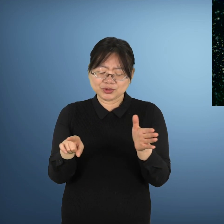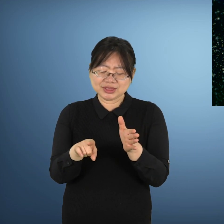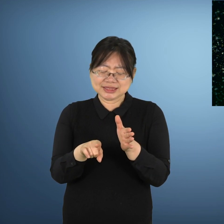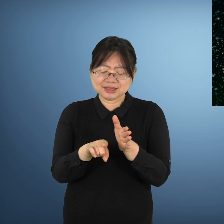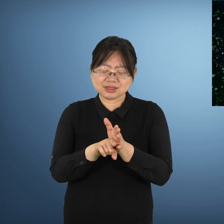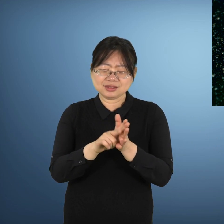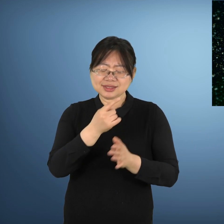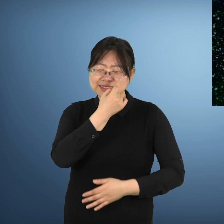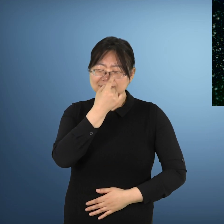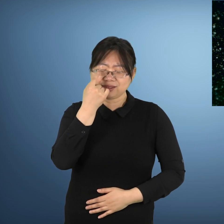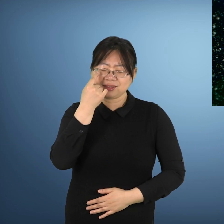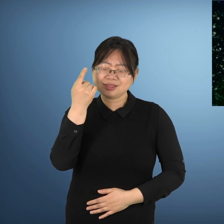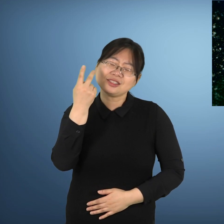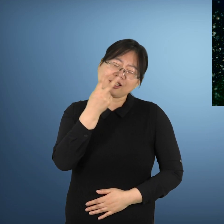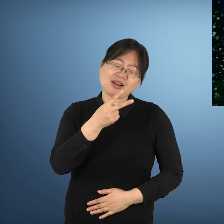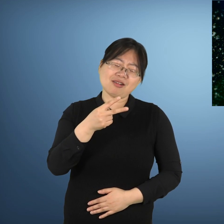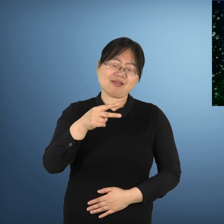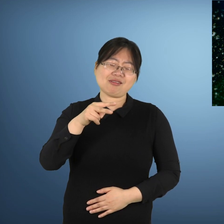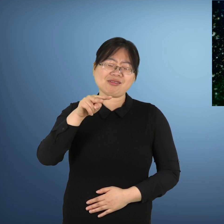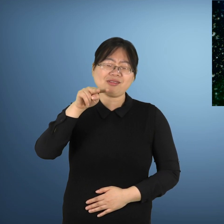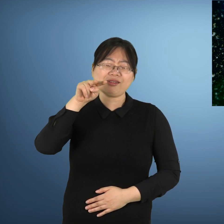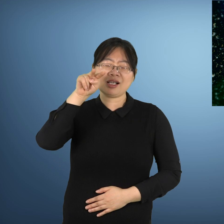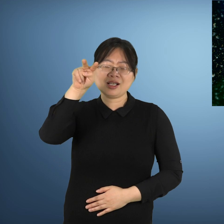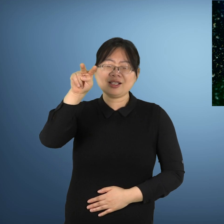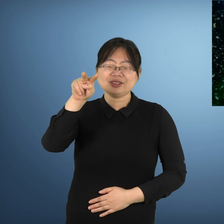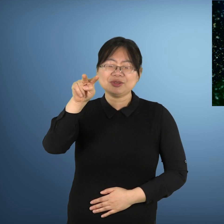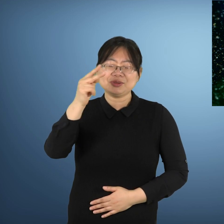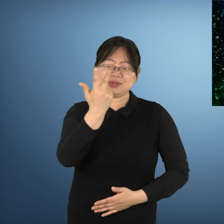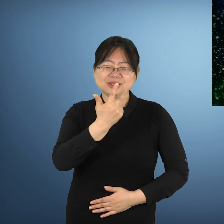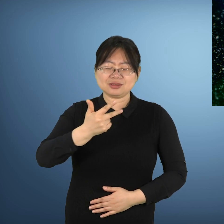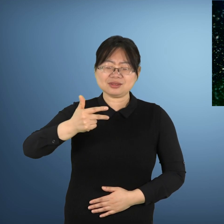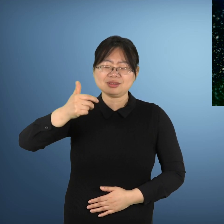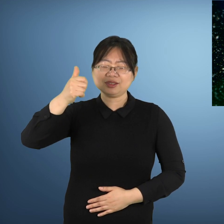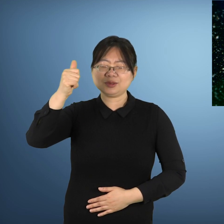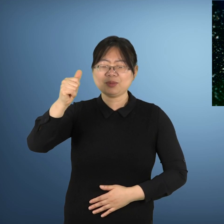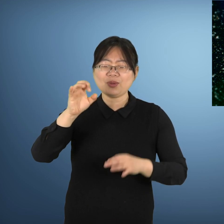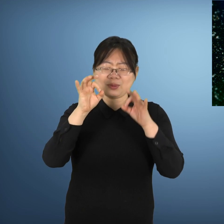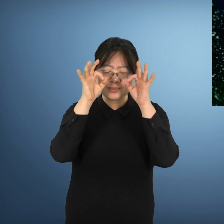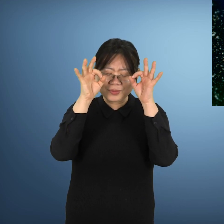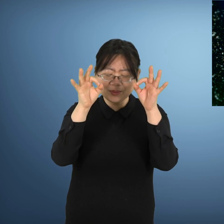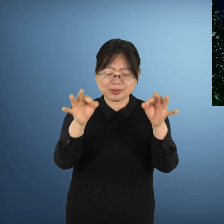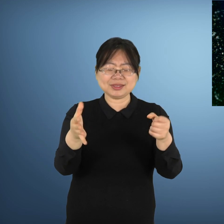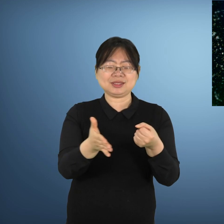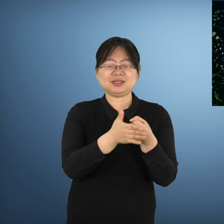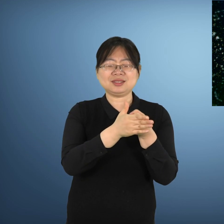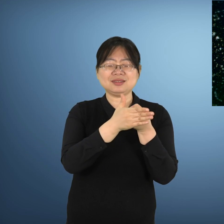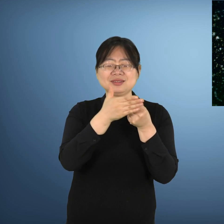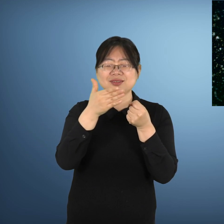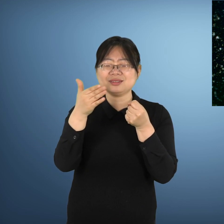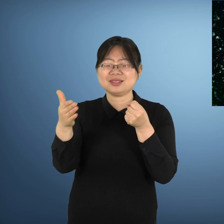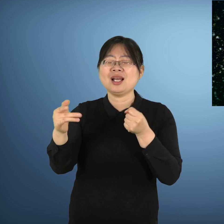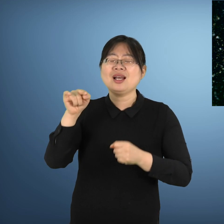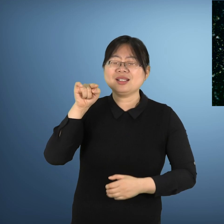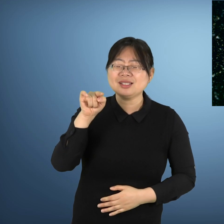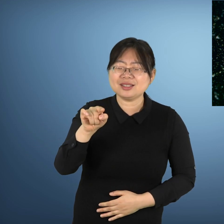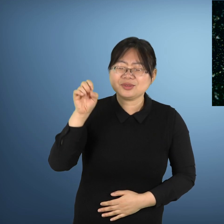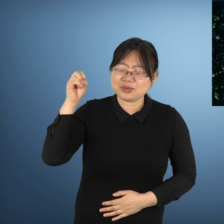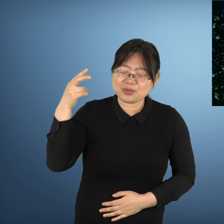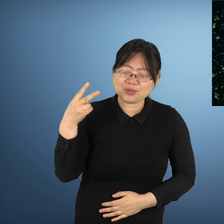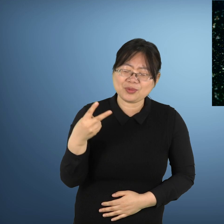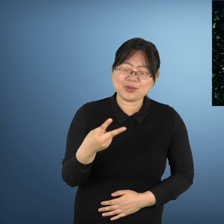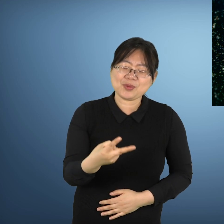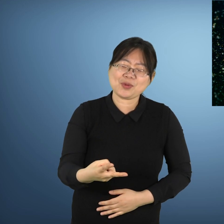믿음의 눈 들어 주를 보니